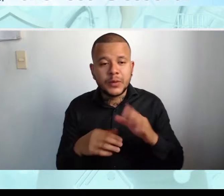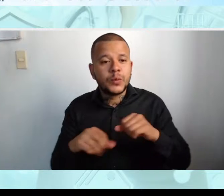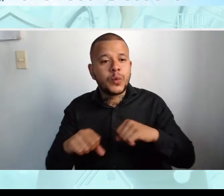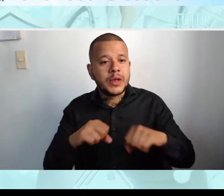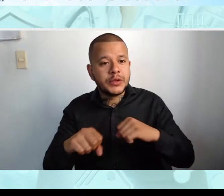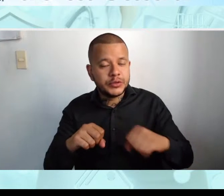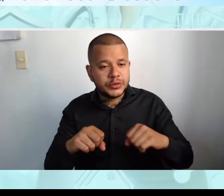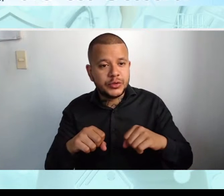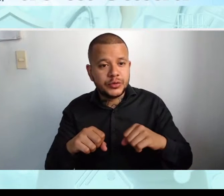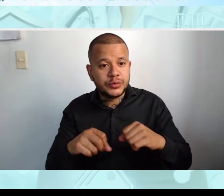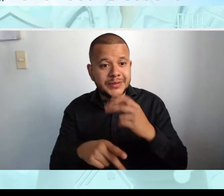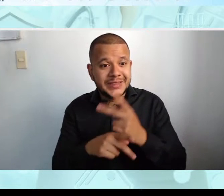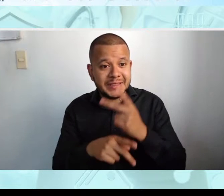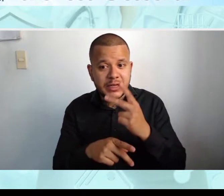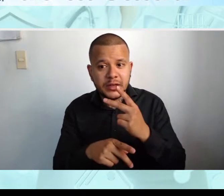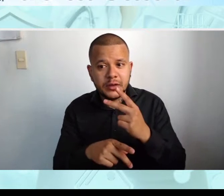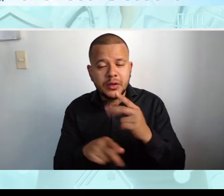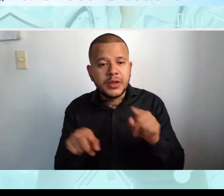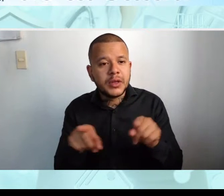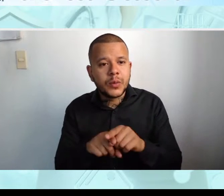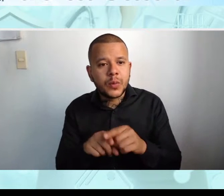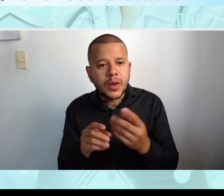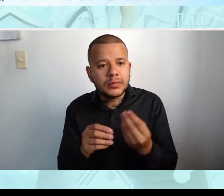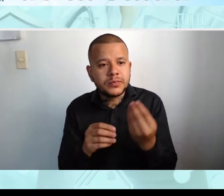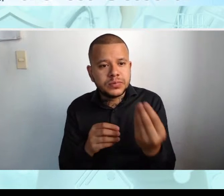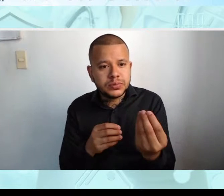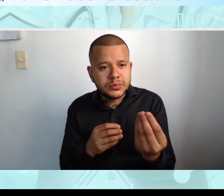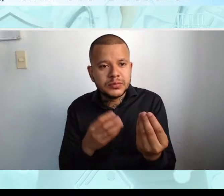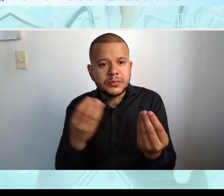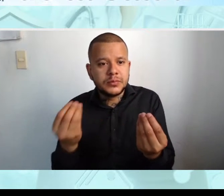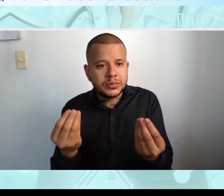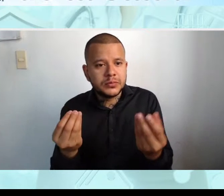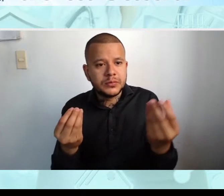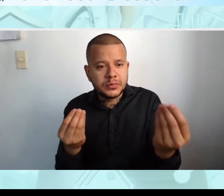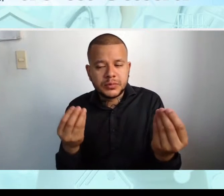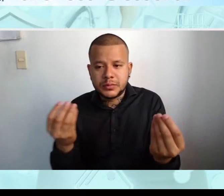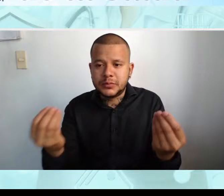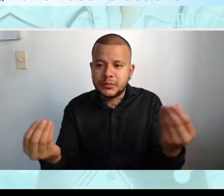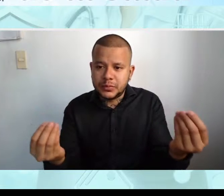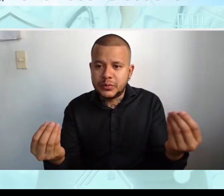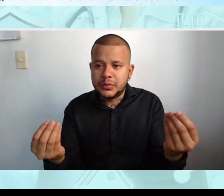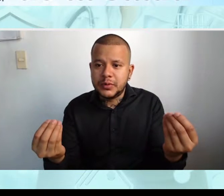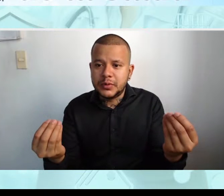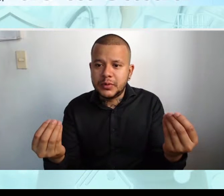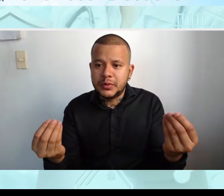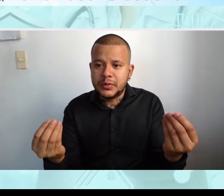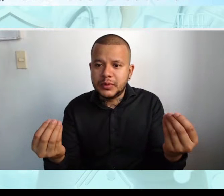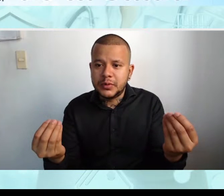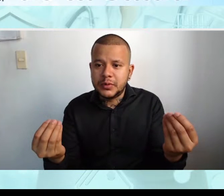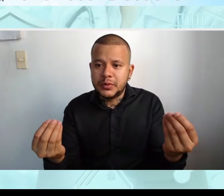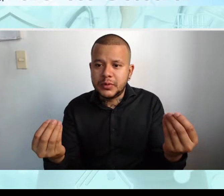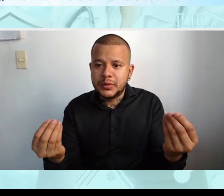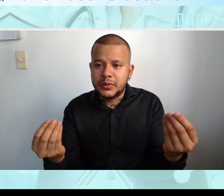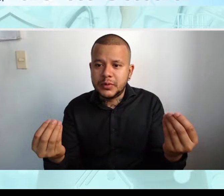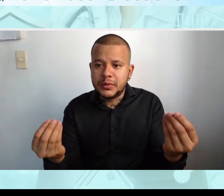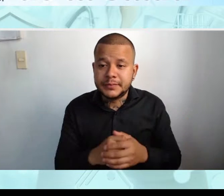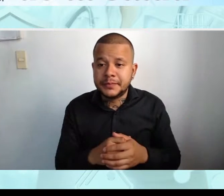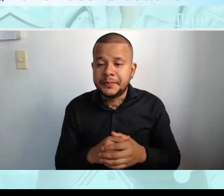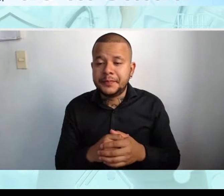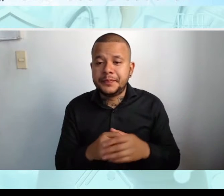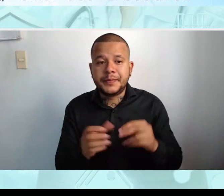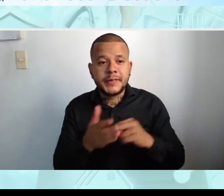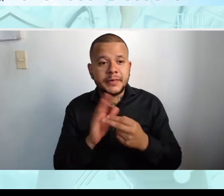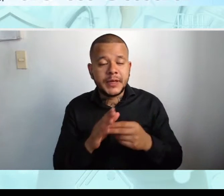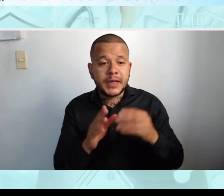riesgo, una serie de cohortes. Y cuando uno dice cohortes, es que ahí pone un mayor énfasis. No es que uno no le